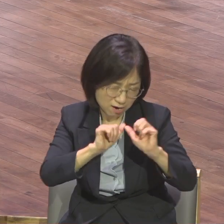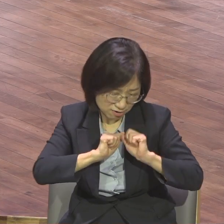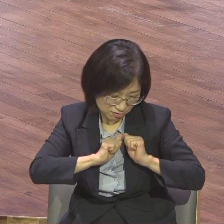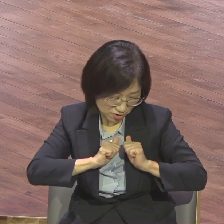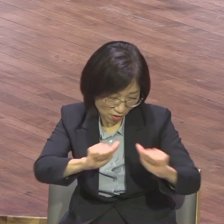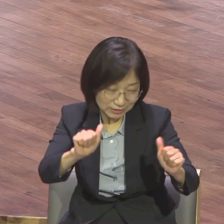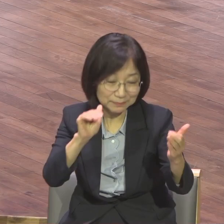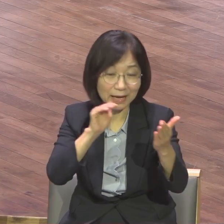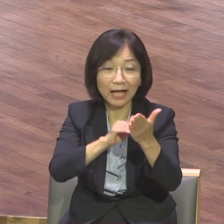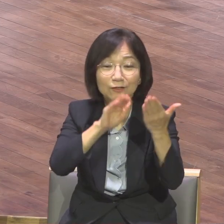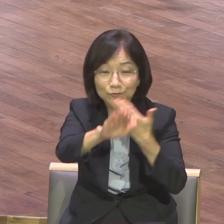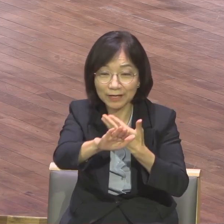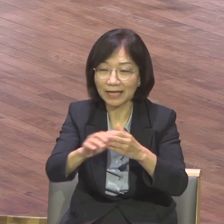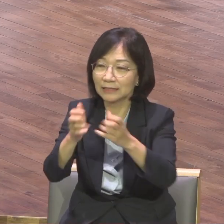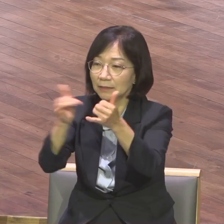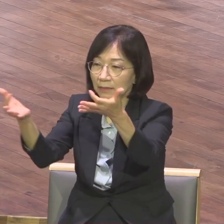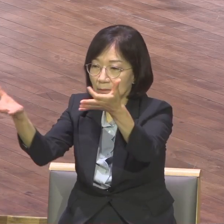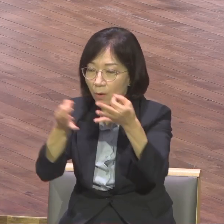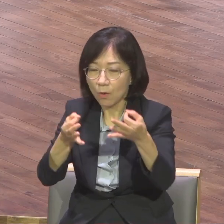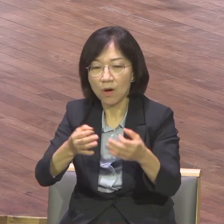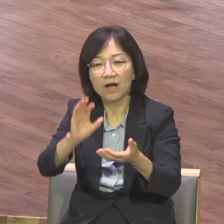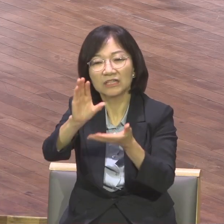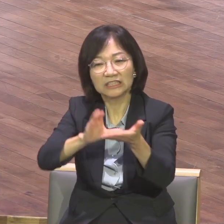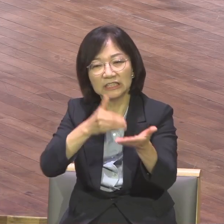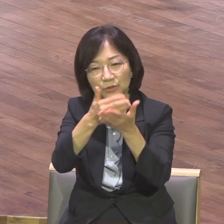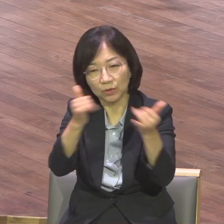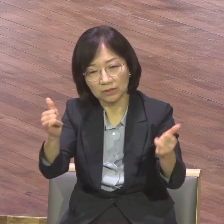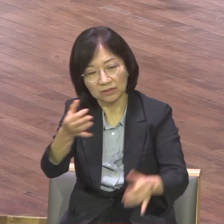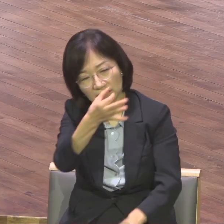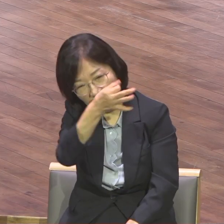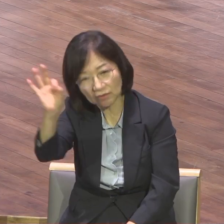그야말로 다르구나. 그러한